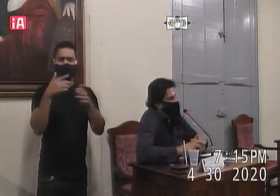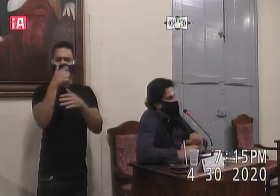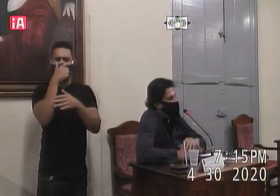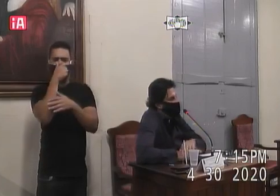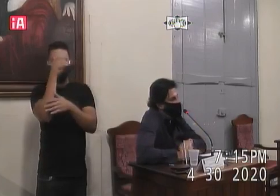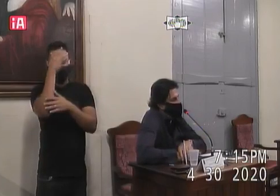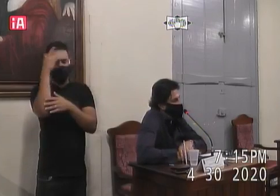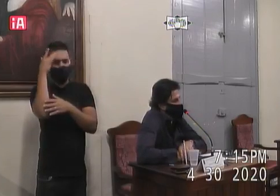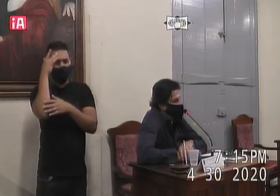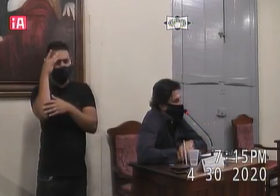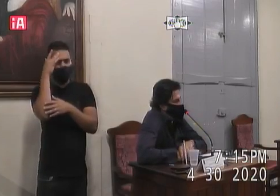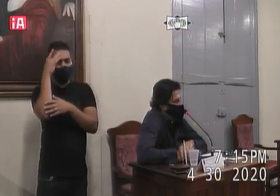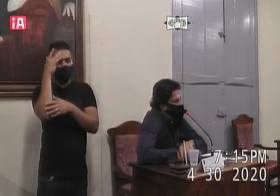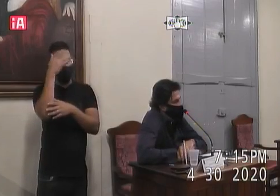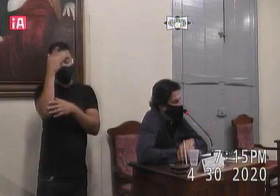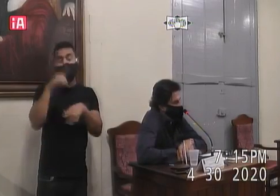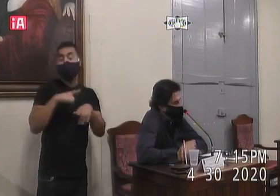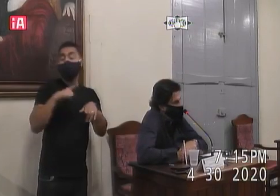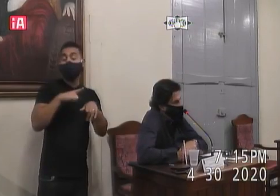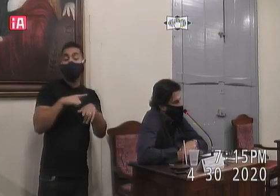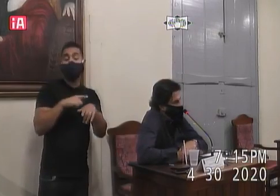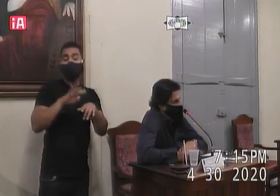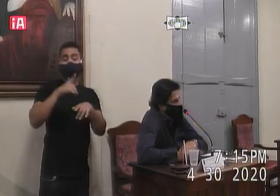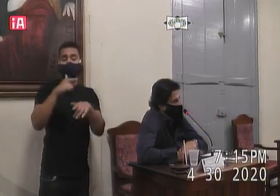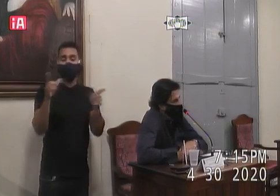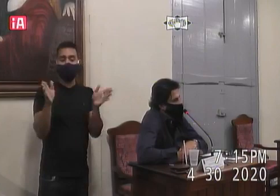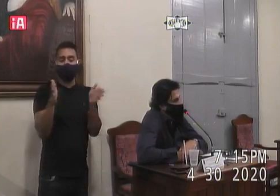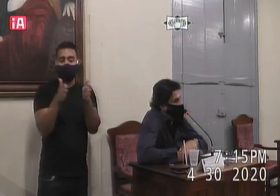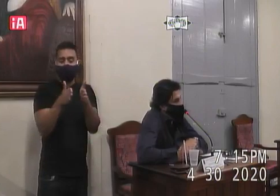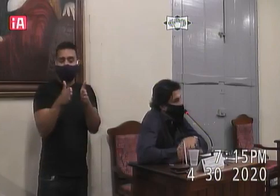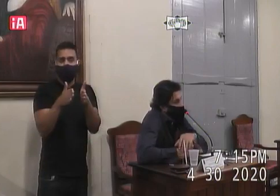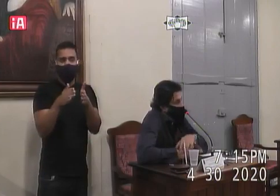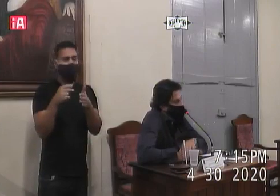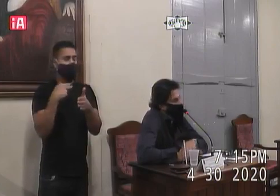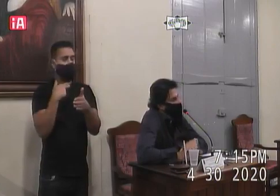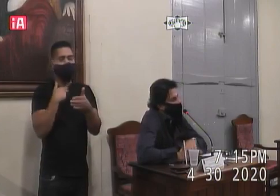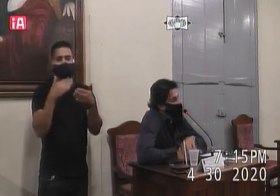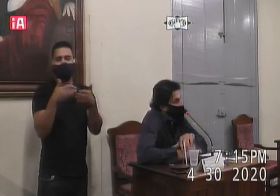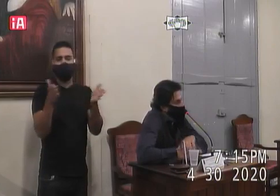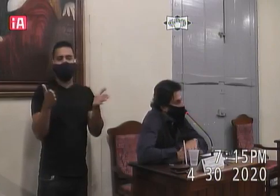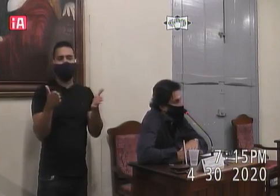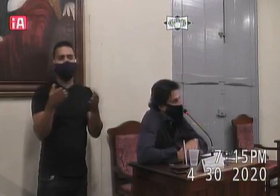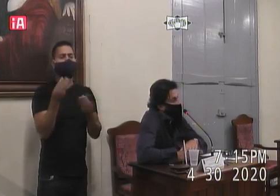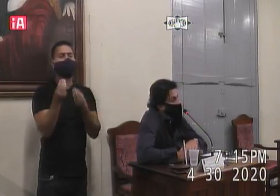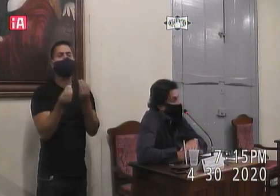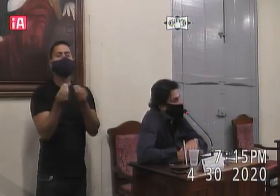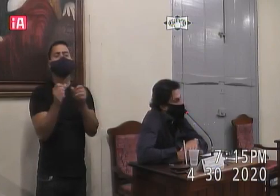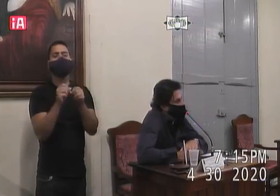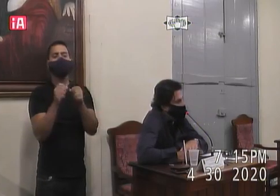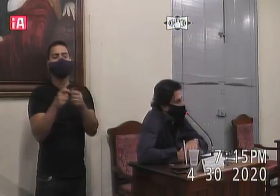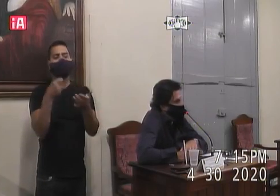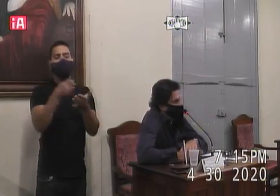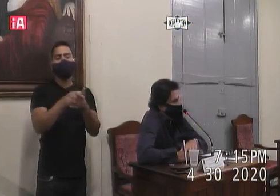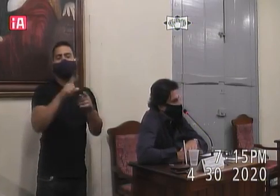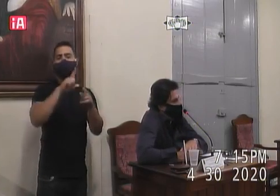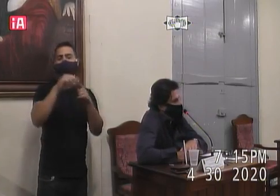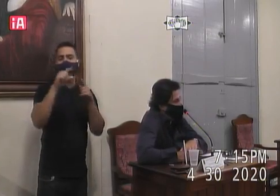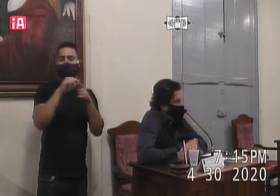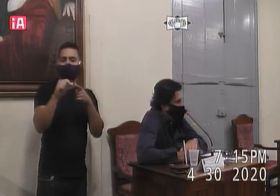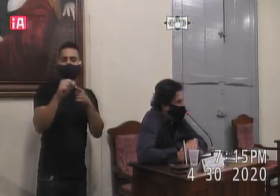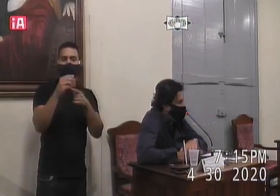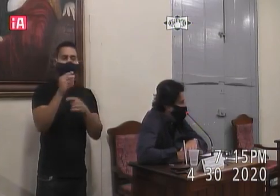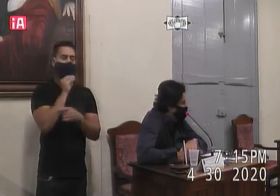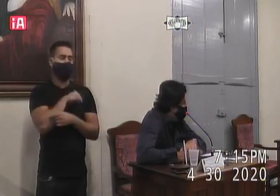tendo seu comércio com as portas fechadas. E com isso, como é que ele vai fazer para pagar o aluguel, pagar seus funcionários?